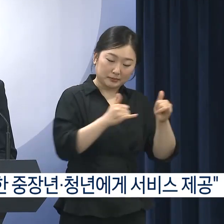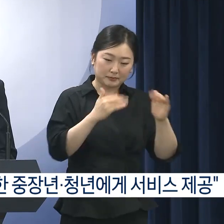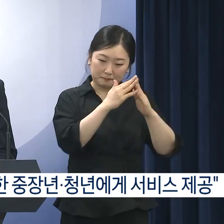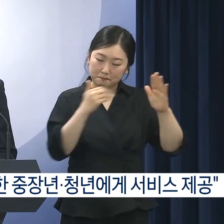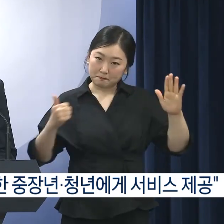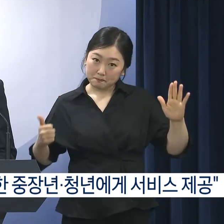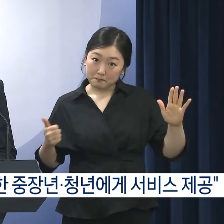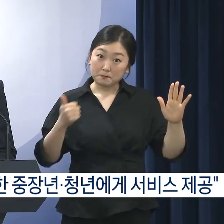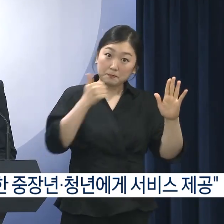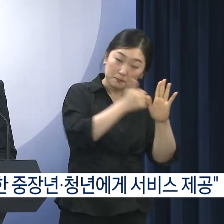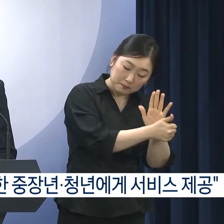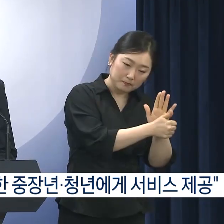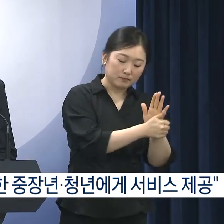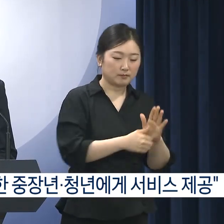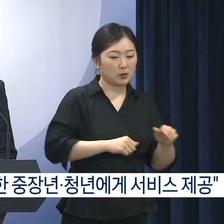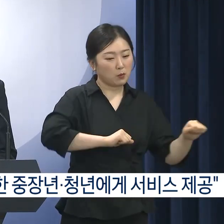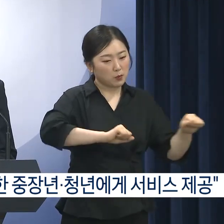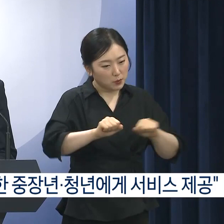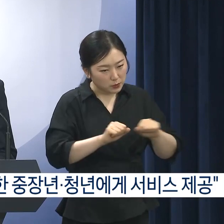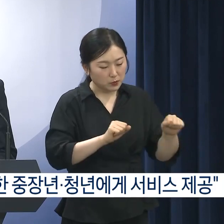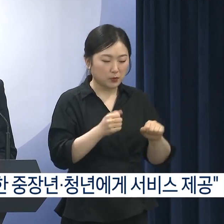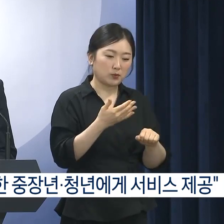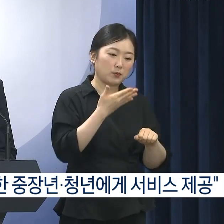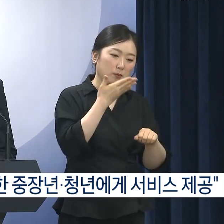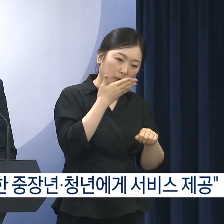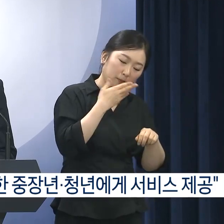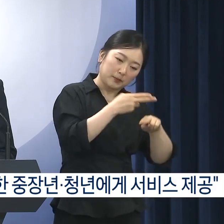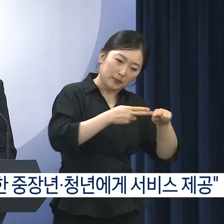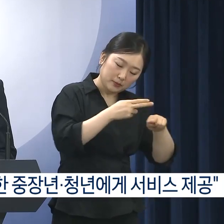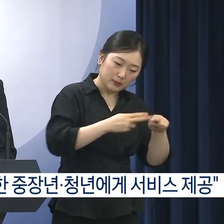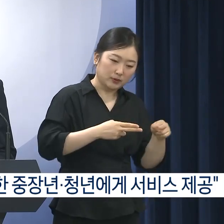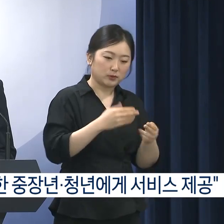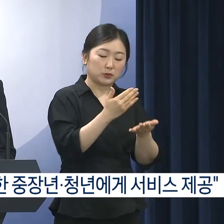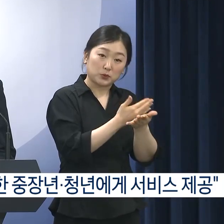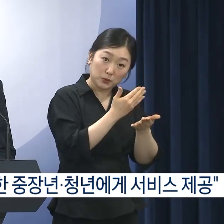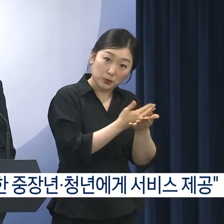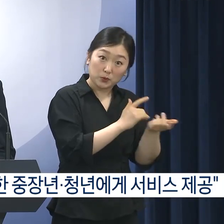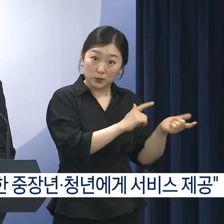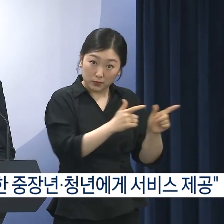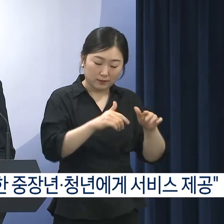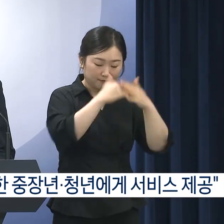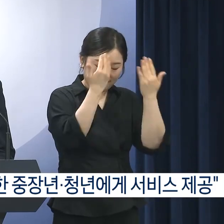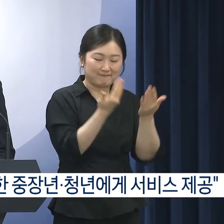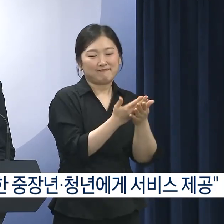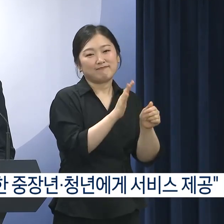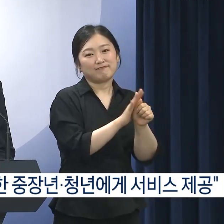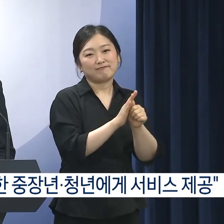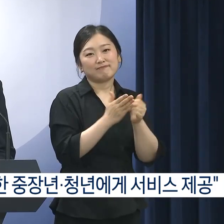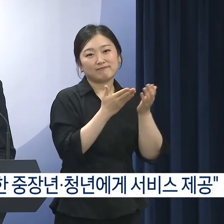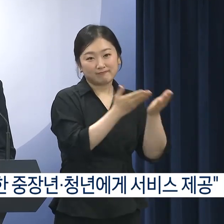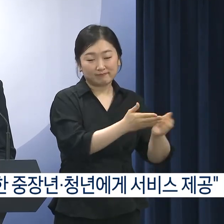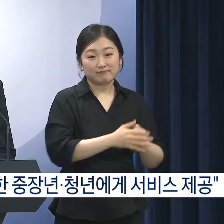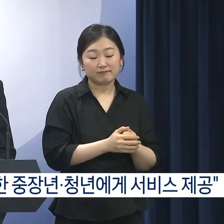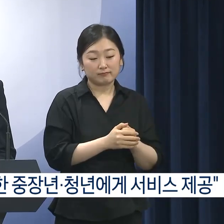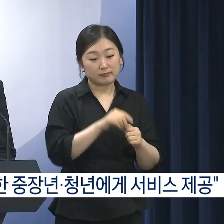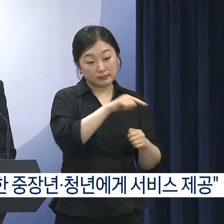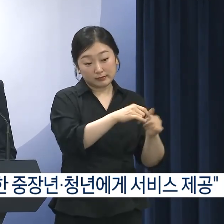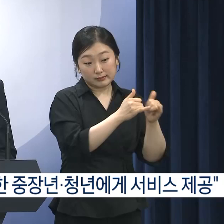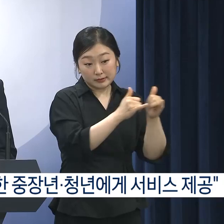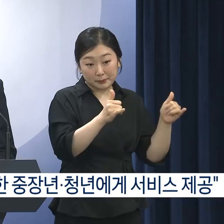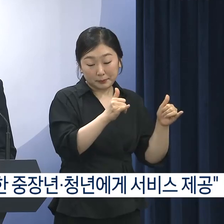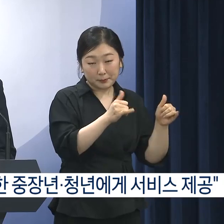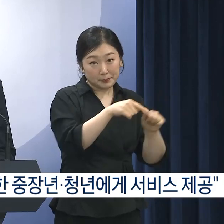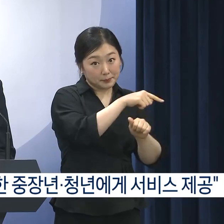지원하면서 청소, 식사 준비 등의 가사 서비스도 함께 제공합니다. 이용자의 상황에 따라